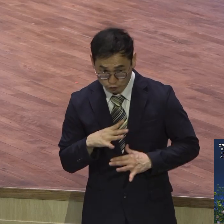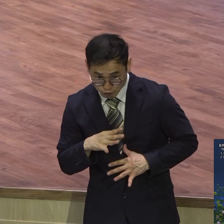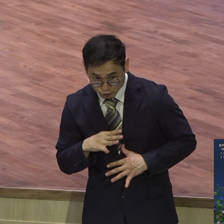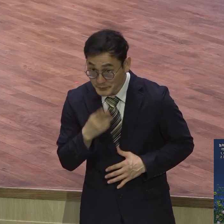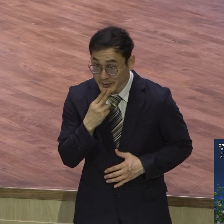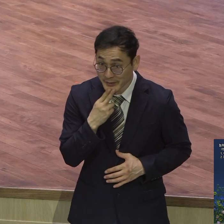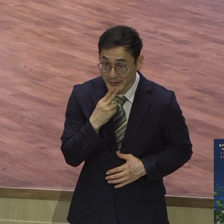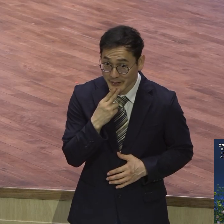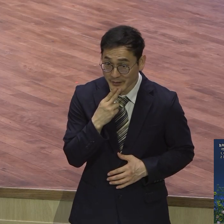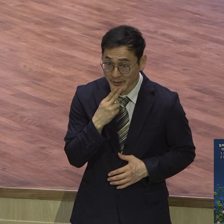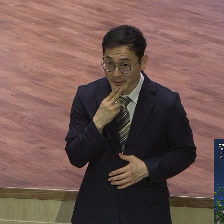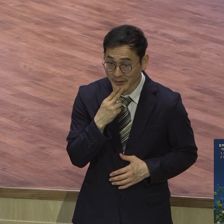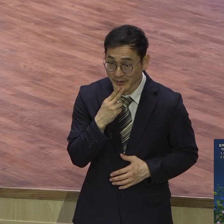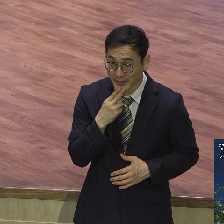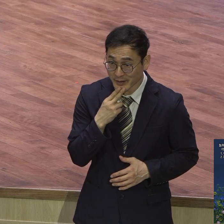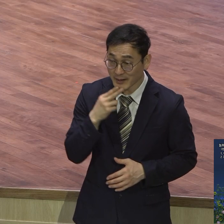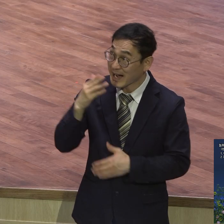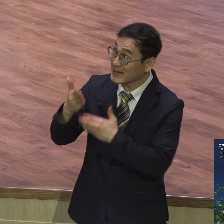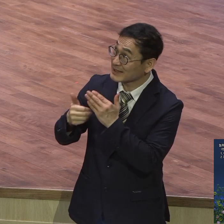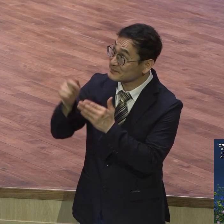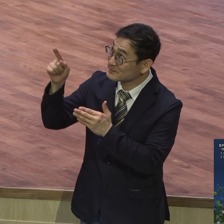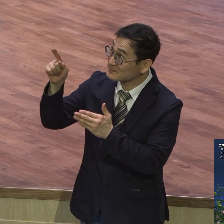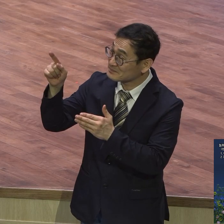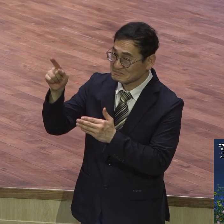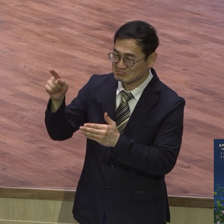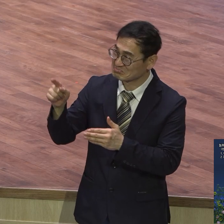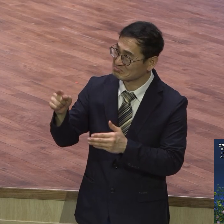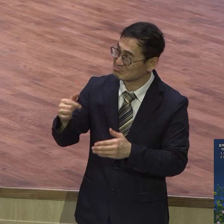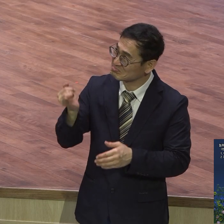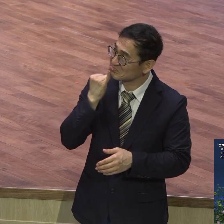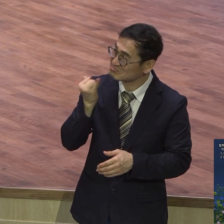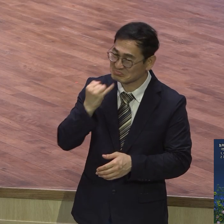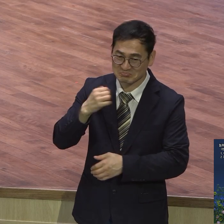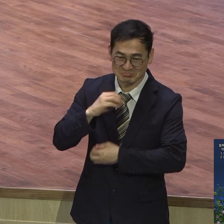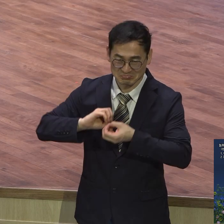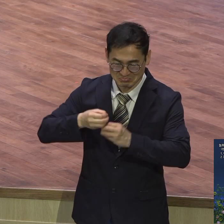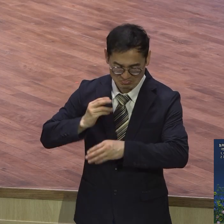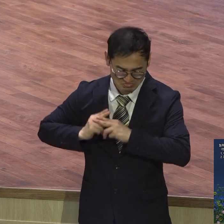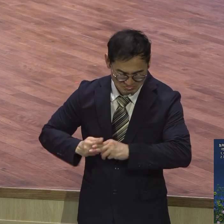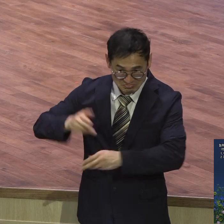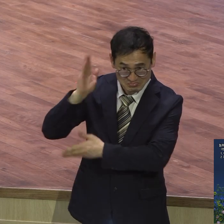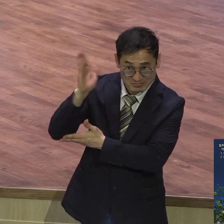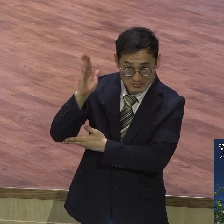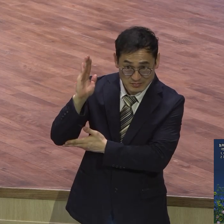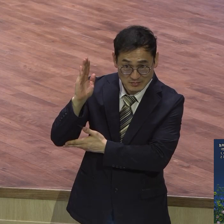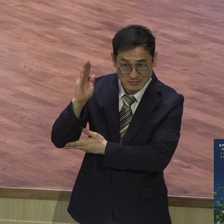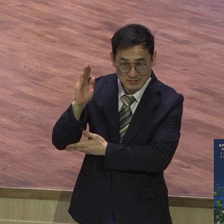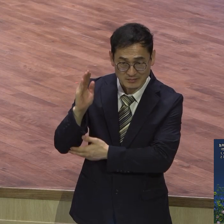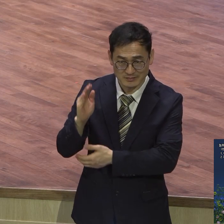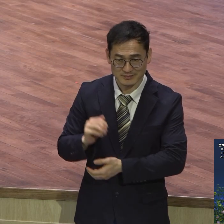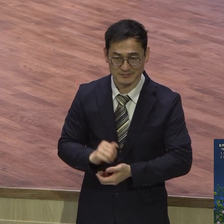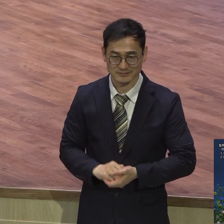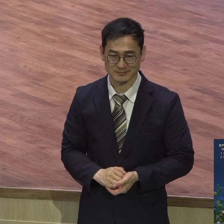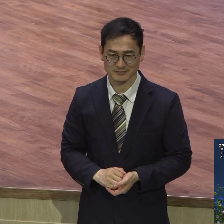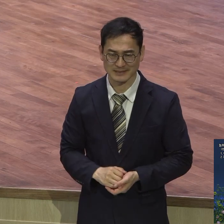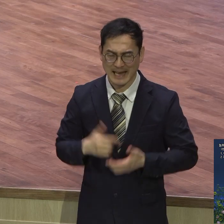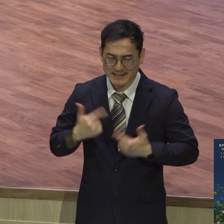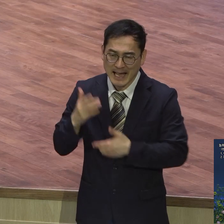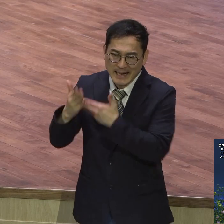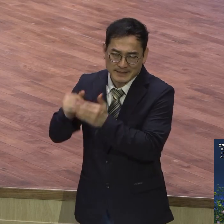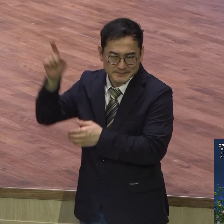최고야 그랬습니까 그래 똥꼬집 피우니까 하나님을 의식하시